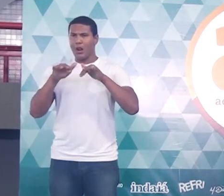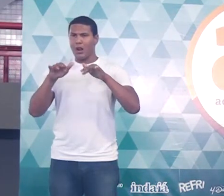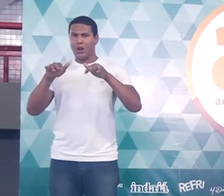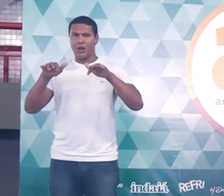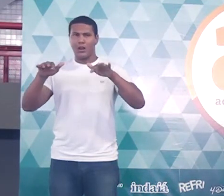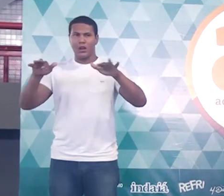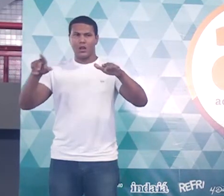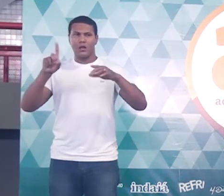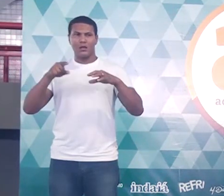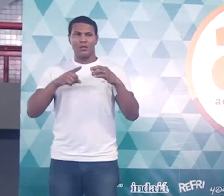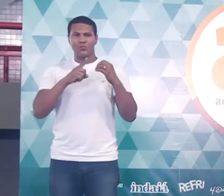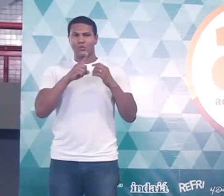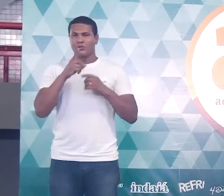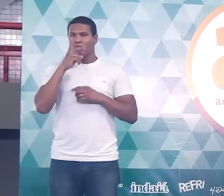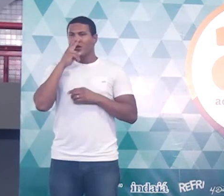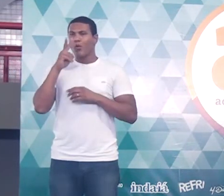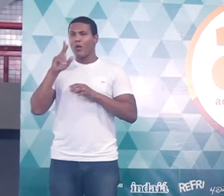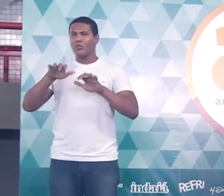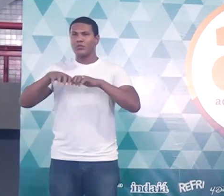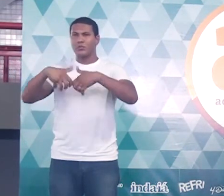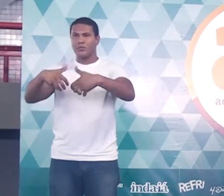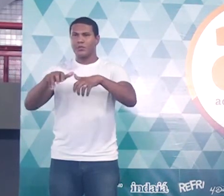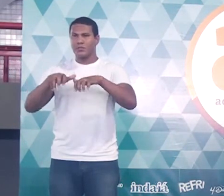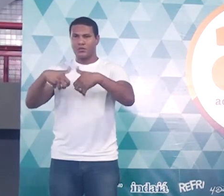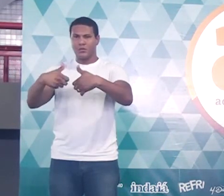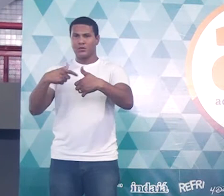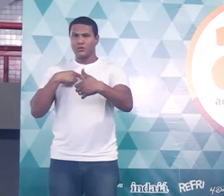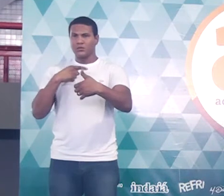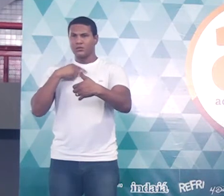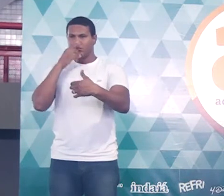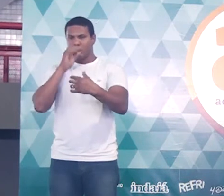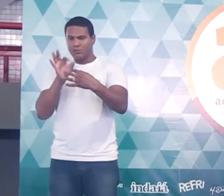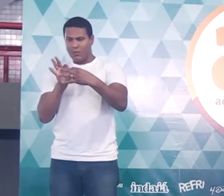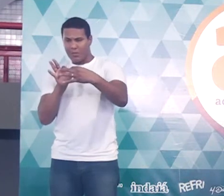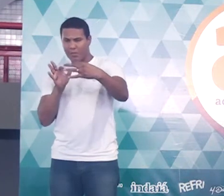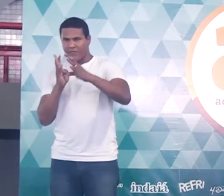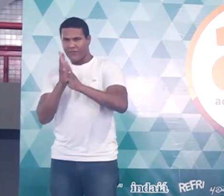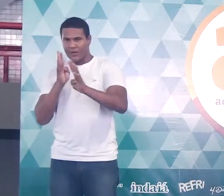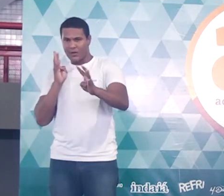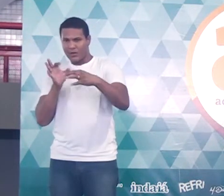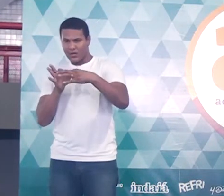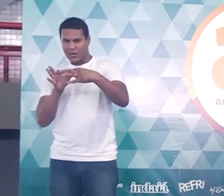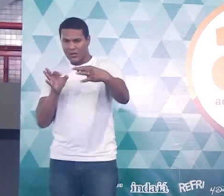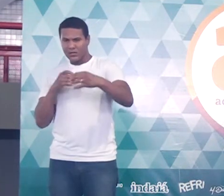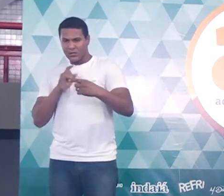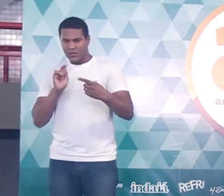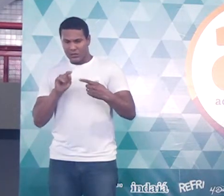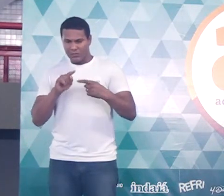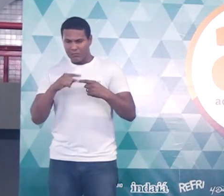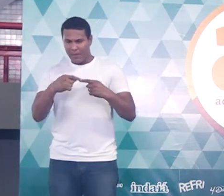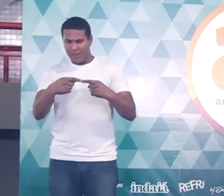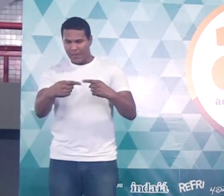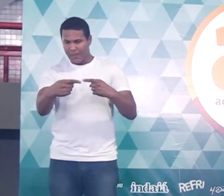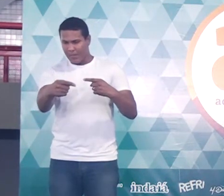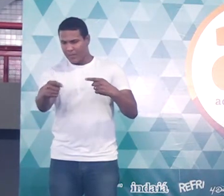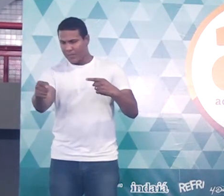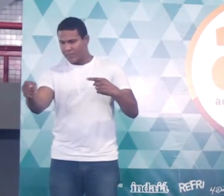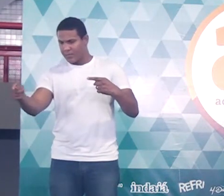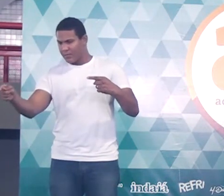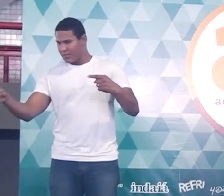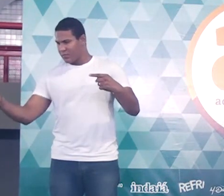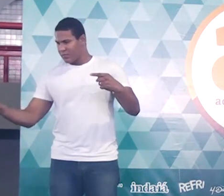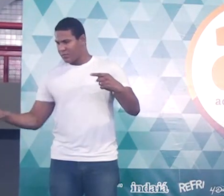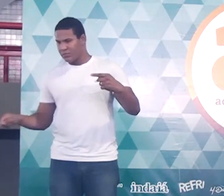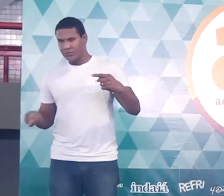Você tem vários dominós perfilados. Se você derruba um dos dominós, vai derrubando até chegar na outra extremidade. O